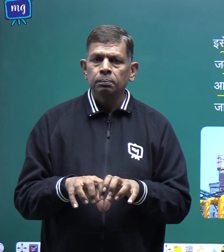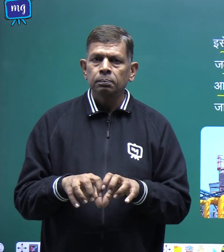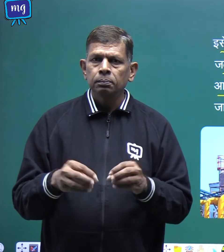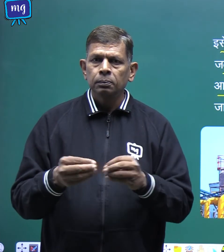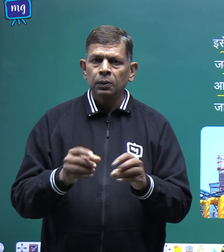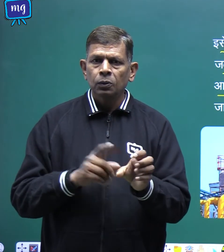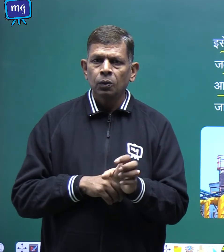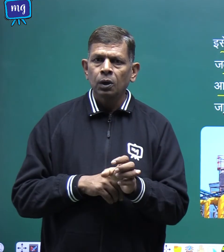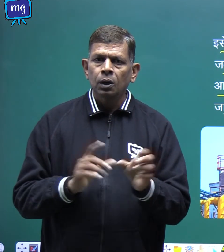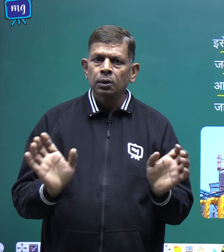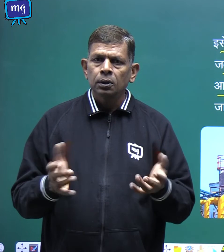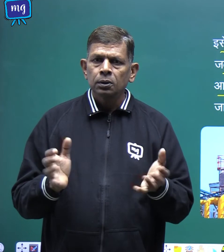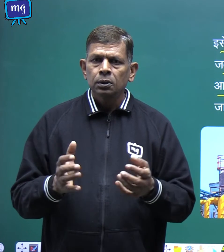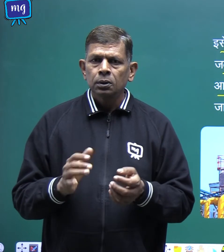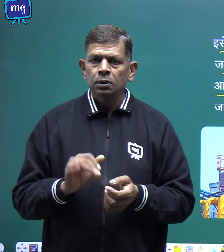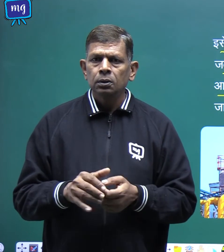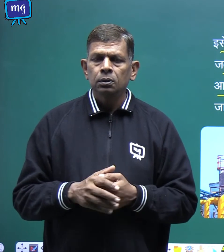की जा सकती है।